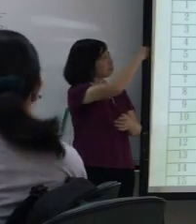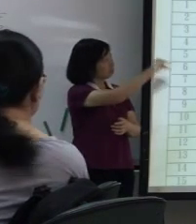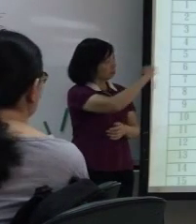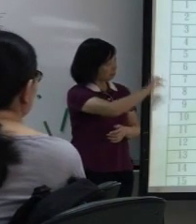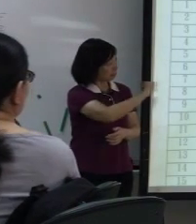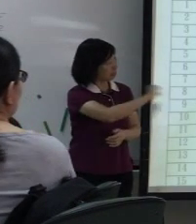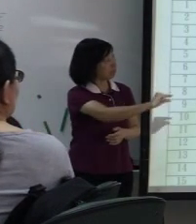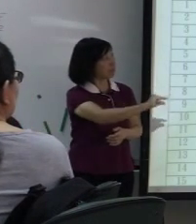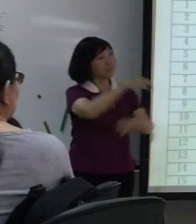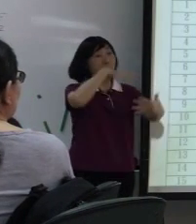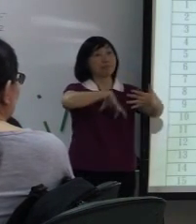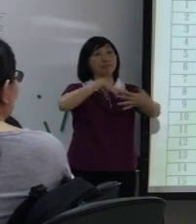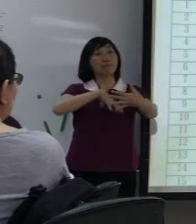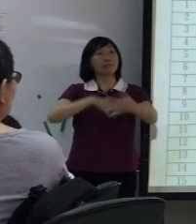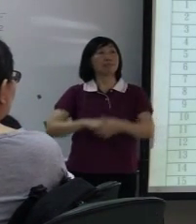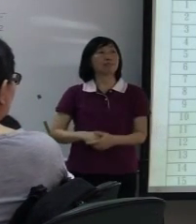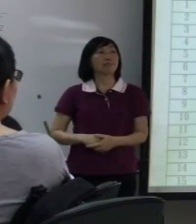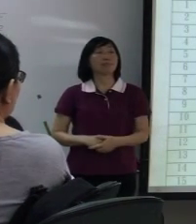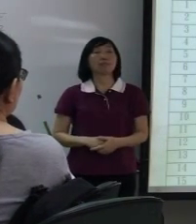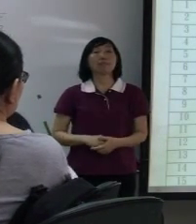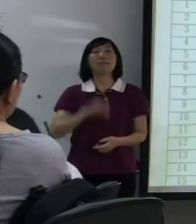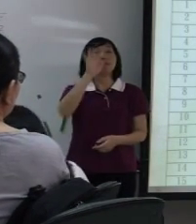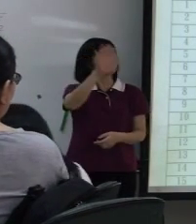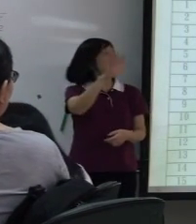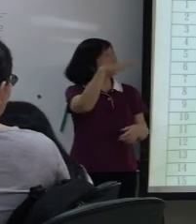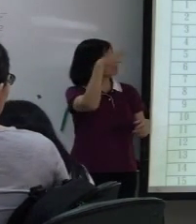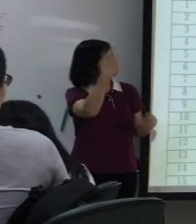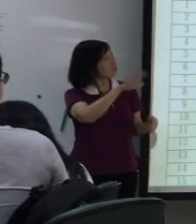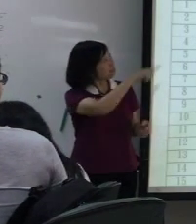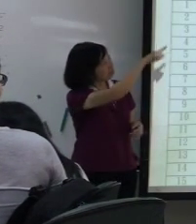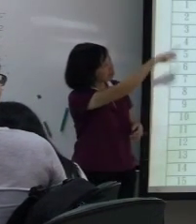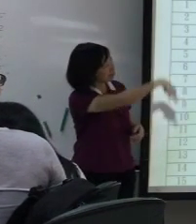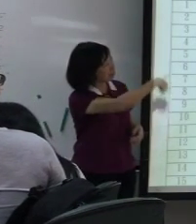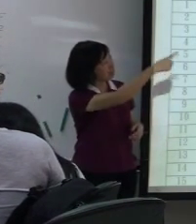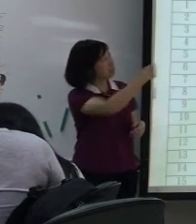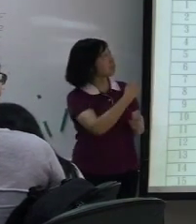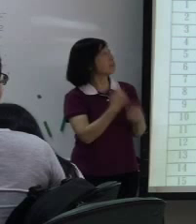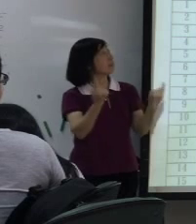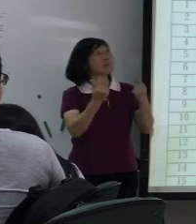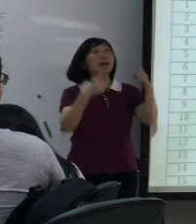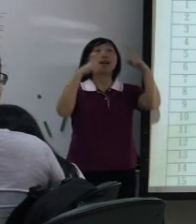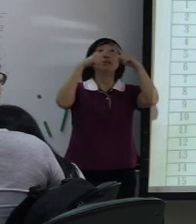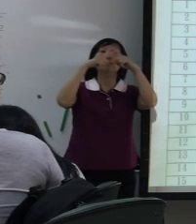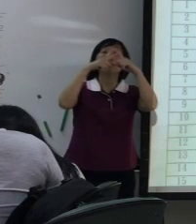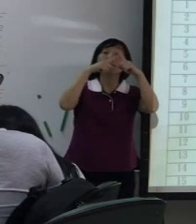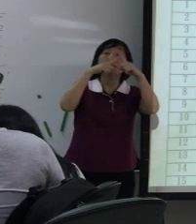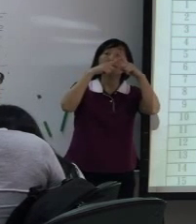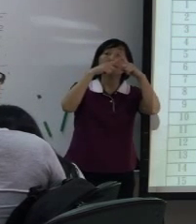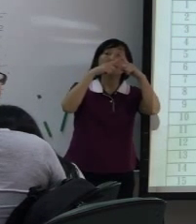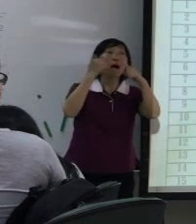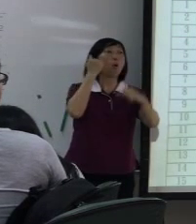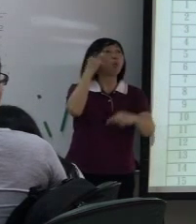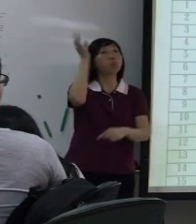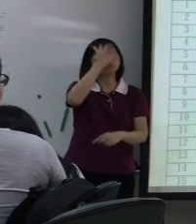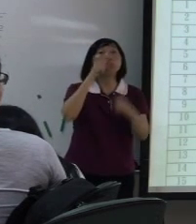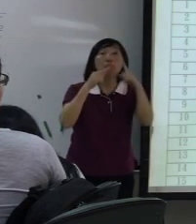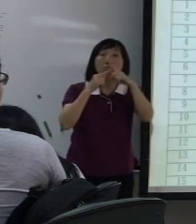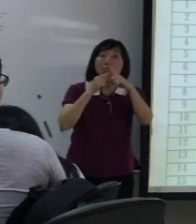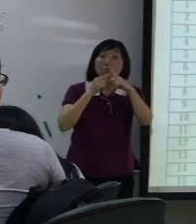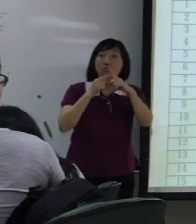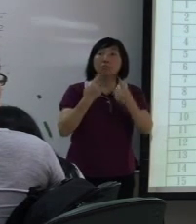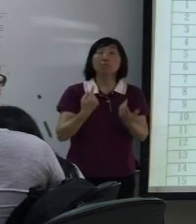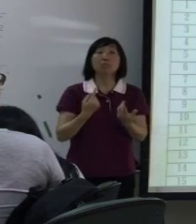的内容就包括这些，比如说人物，你要找人物，